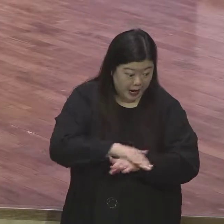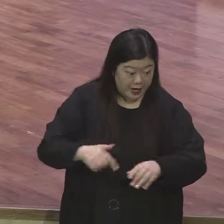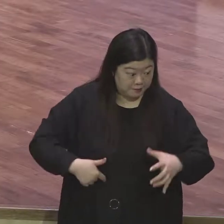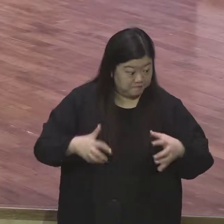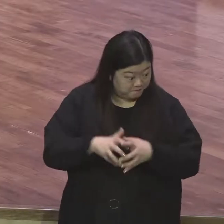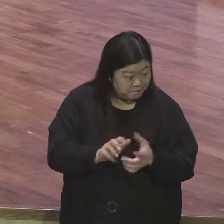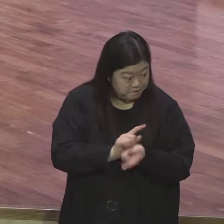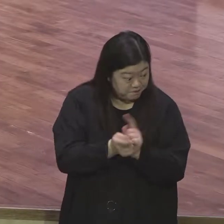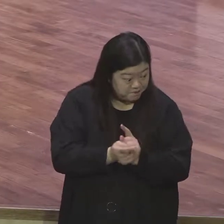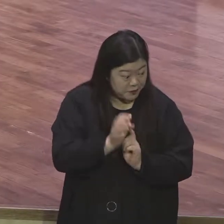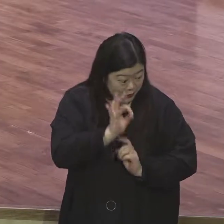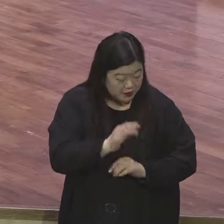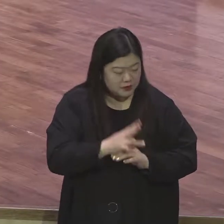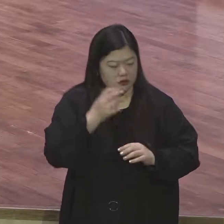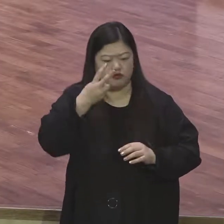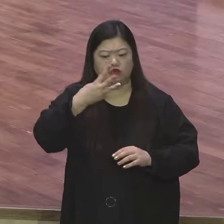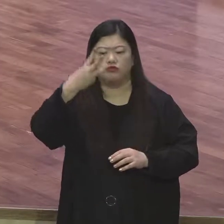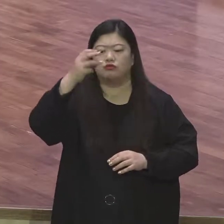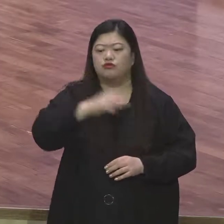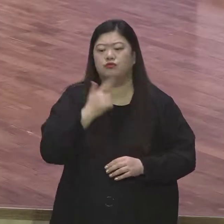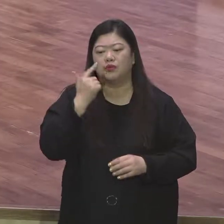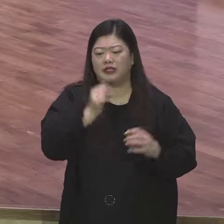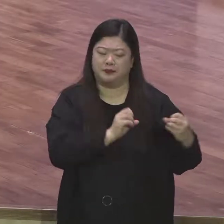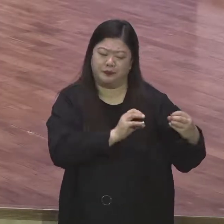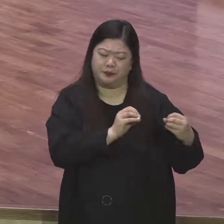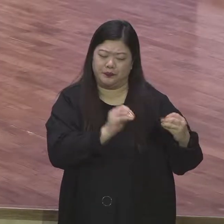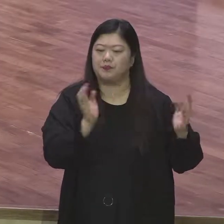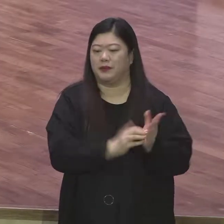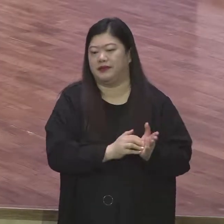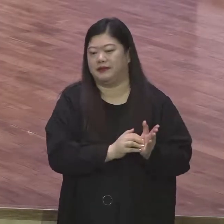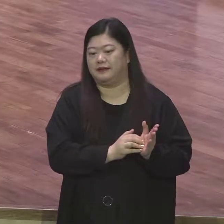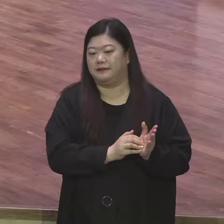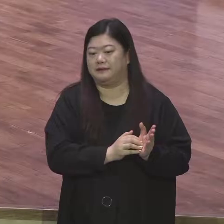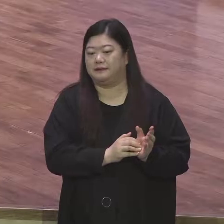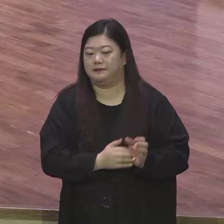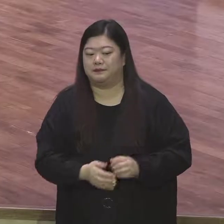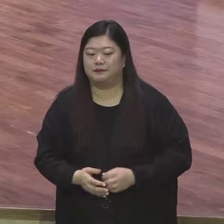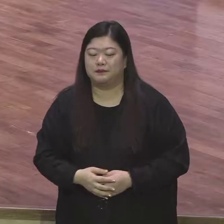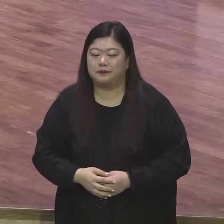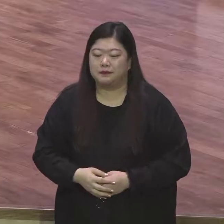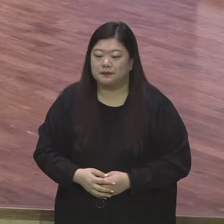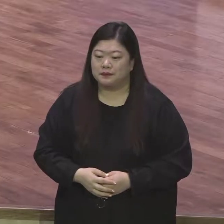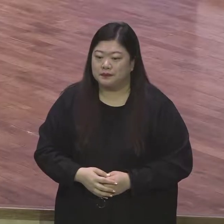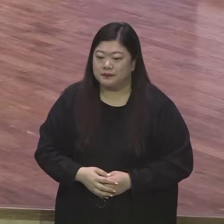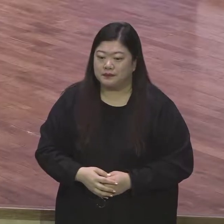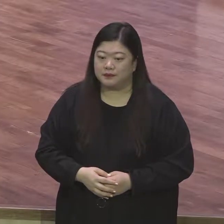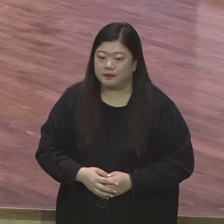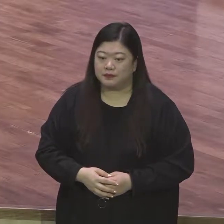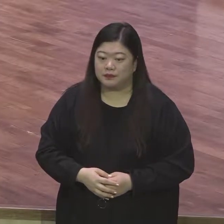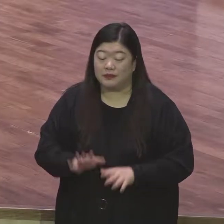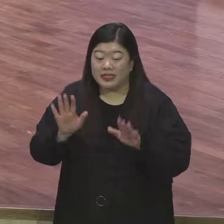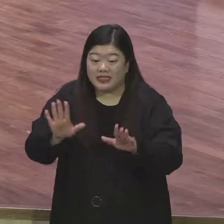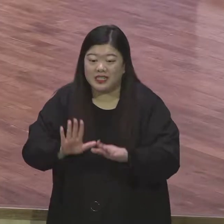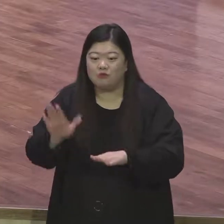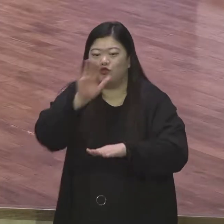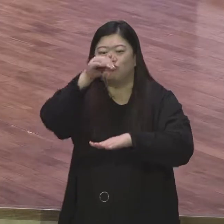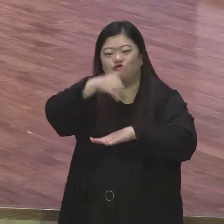여러분에게 모든 지금 전략과 메시지를 다 주고 있어요. 전략과 메시지 훈련 다 주고